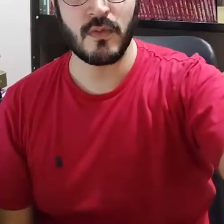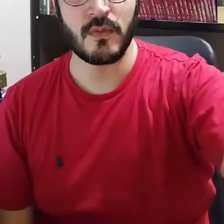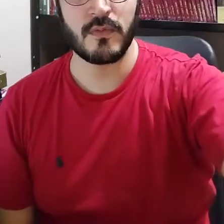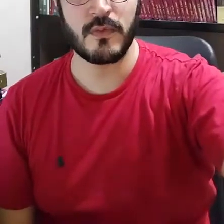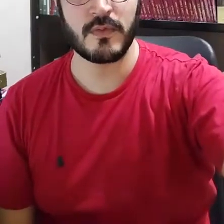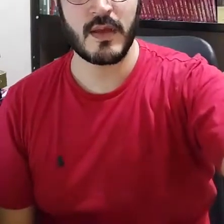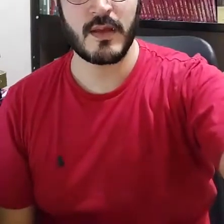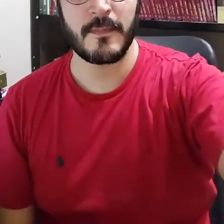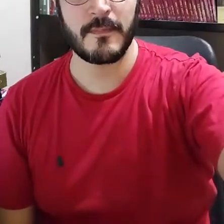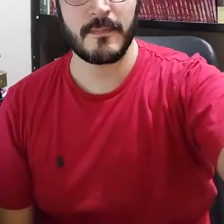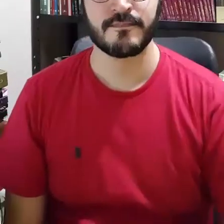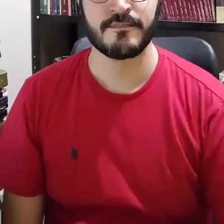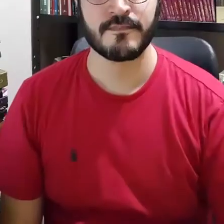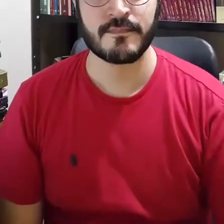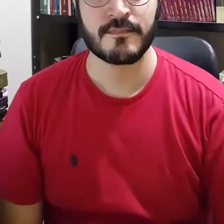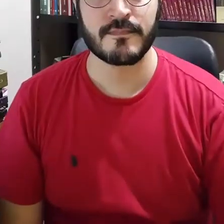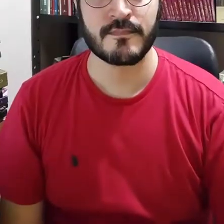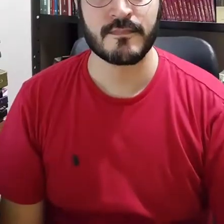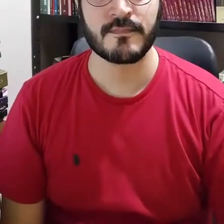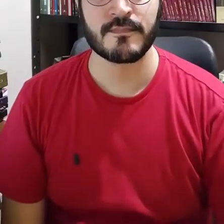Chegou, vamos lá.